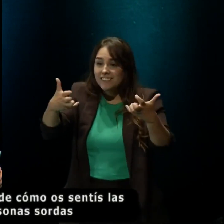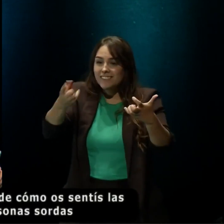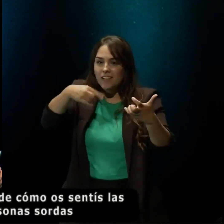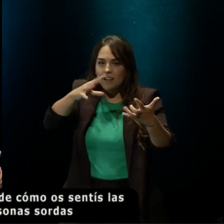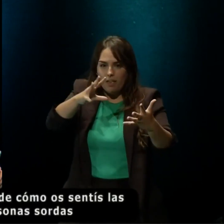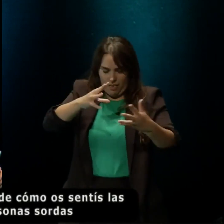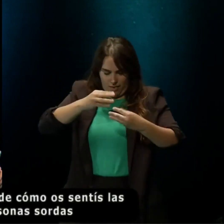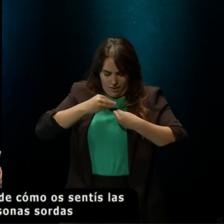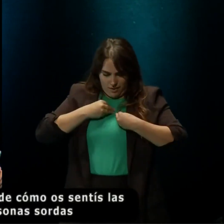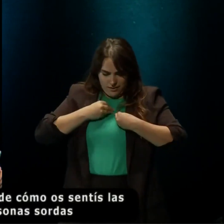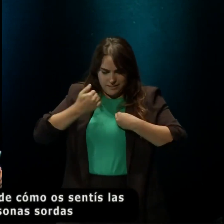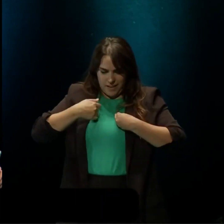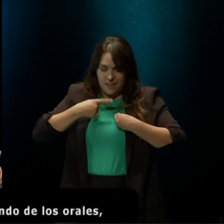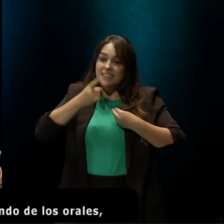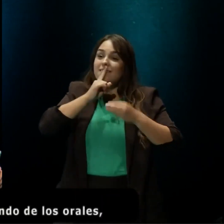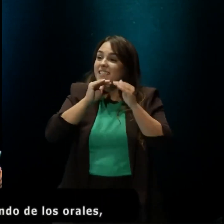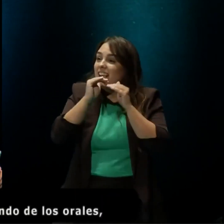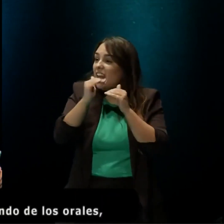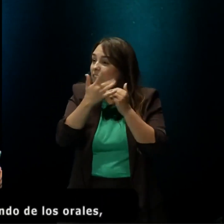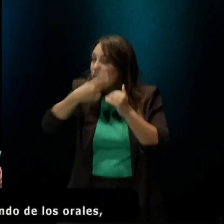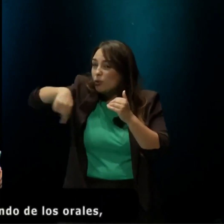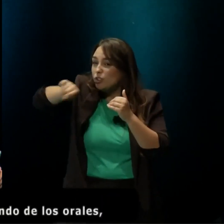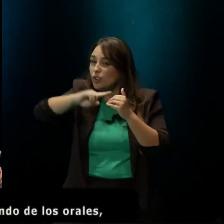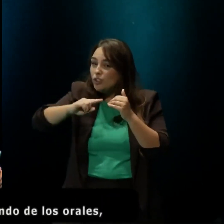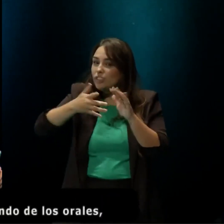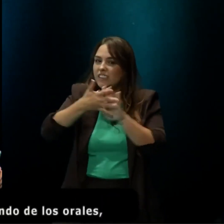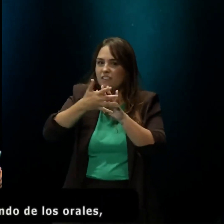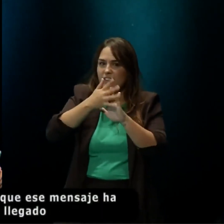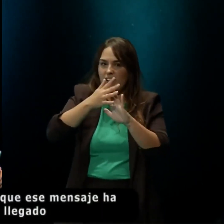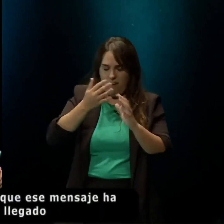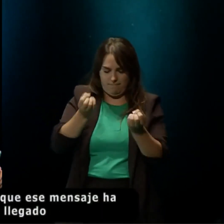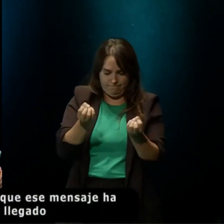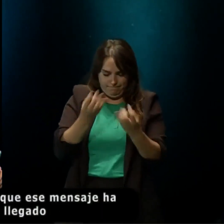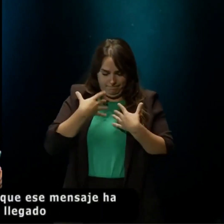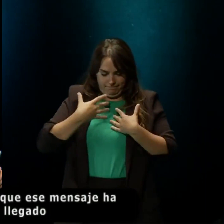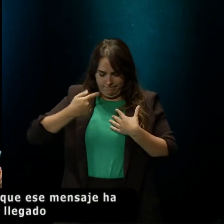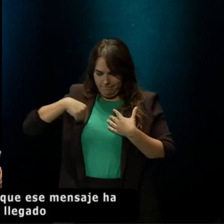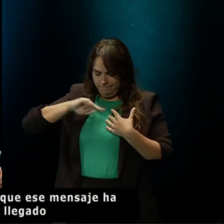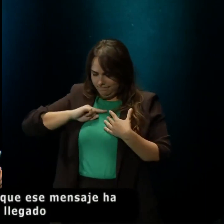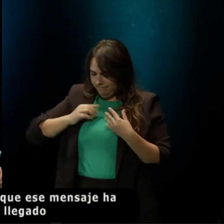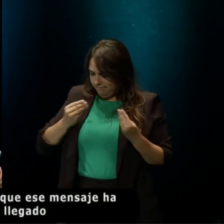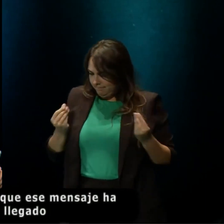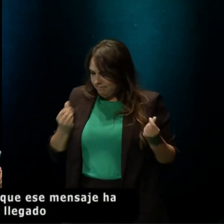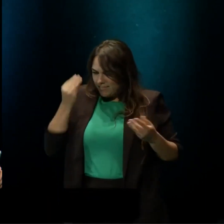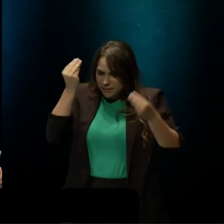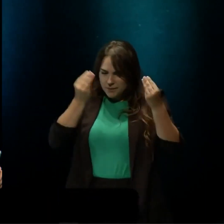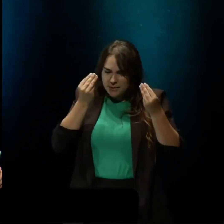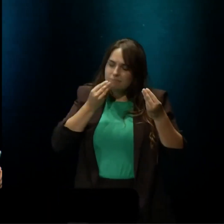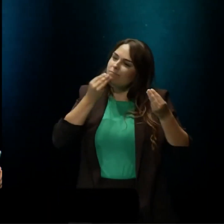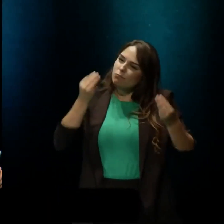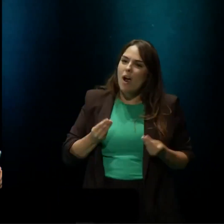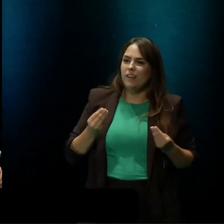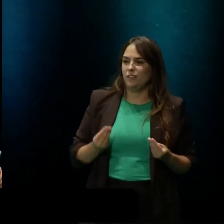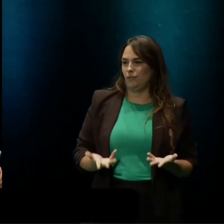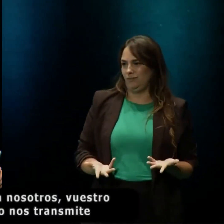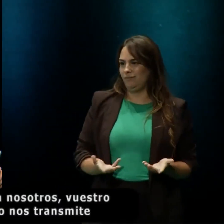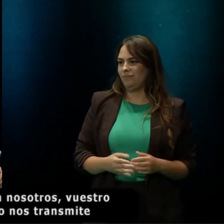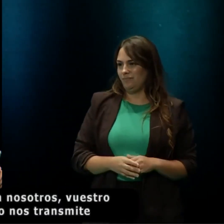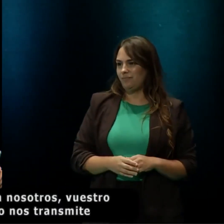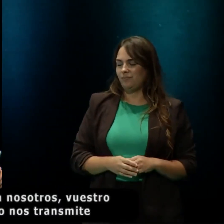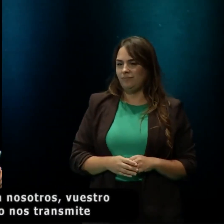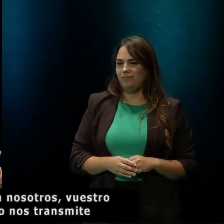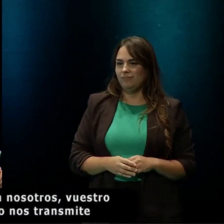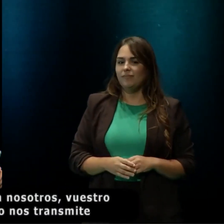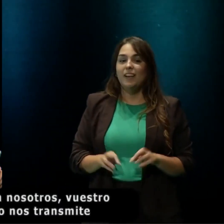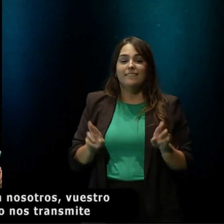vuestro silencio para nosotros nos transmite una inmensidad. Os